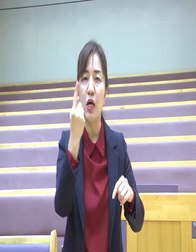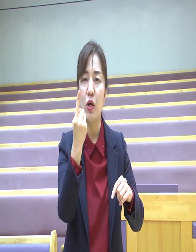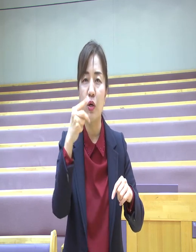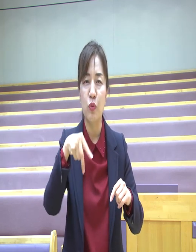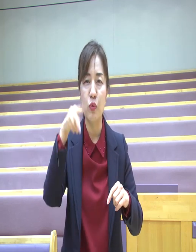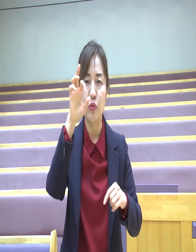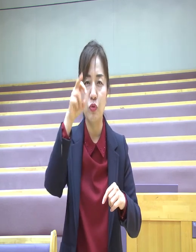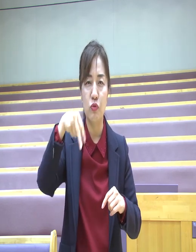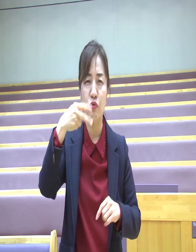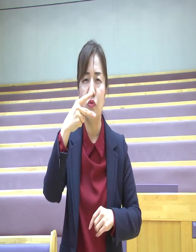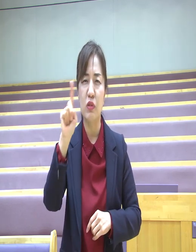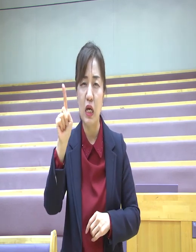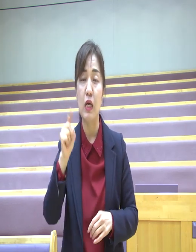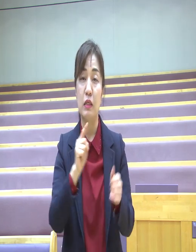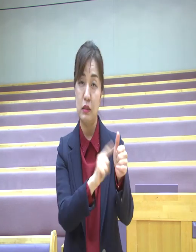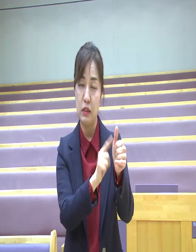있습니다.